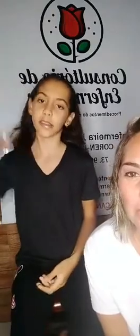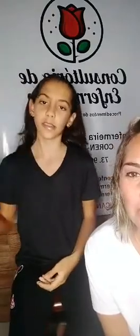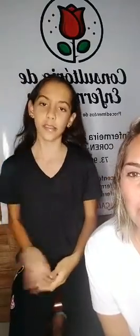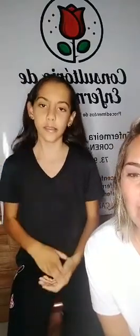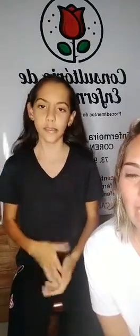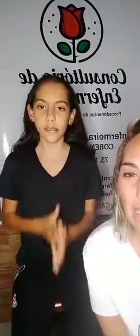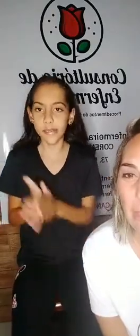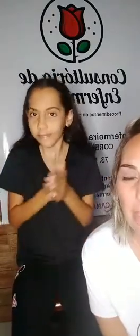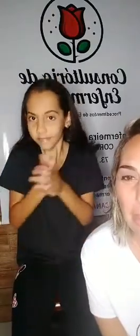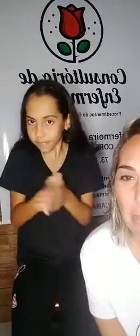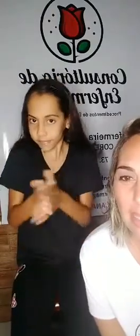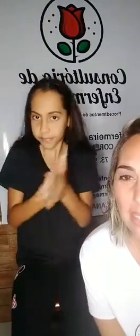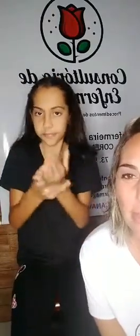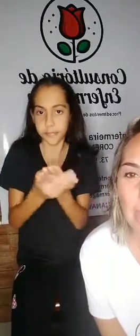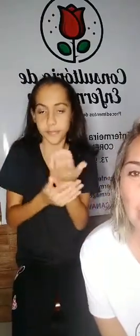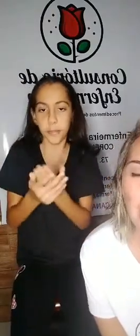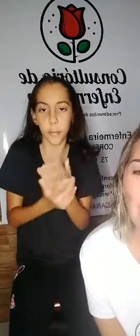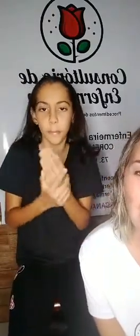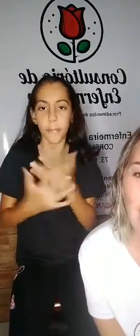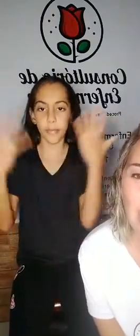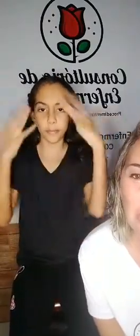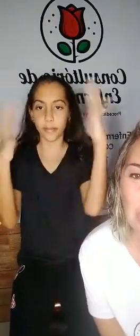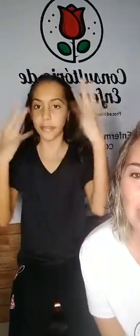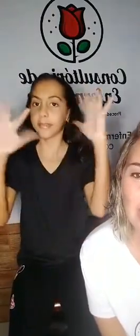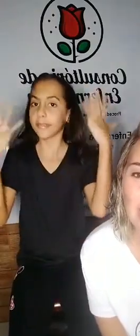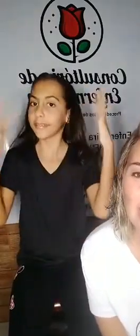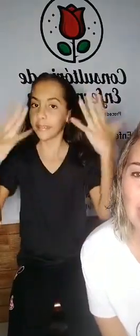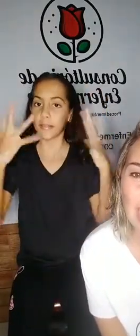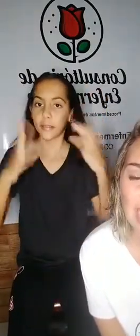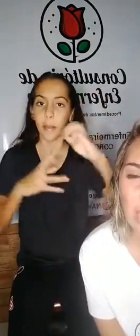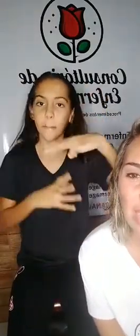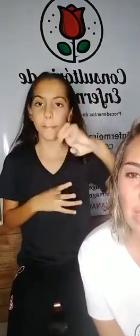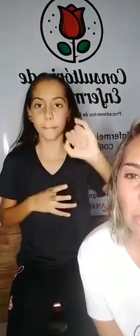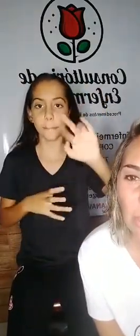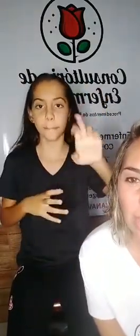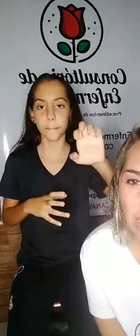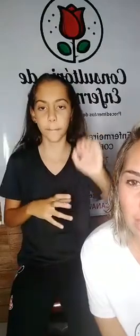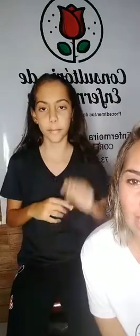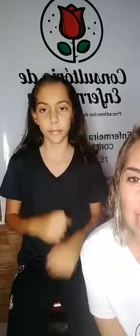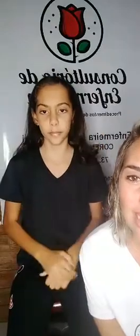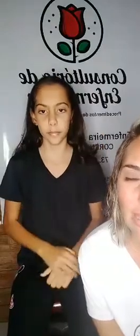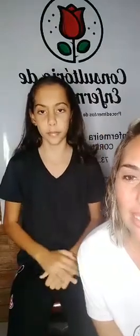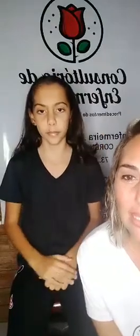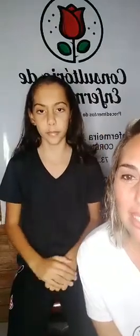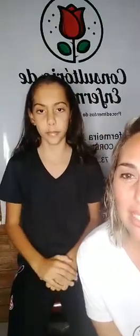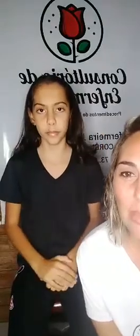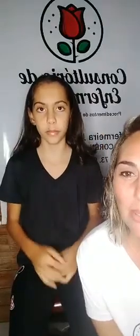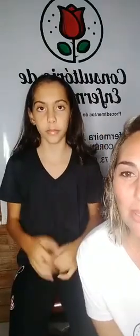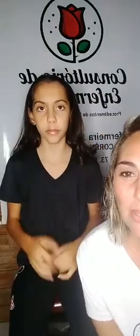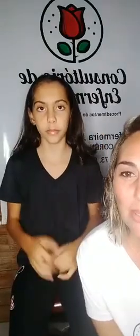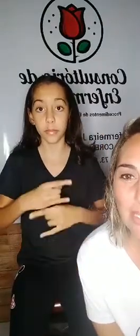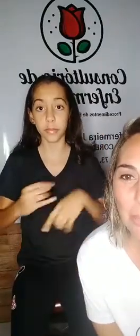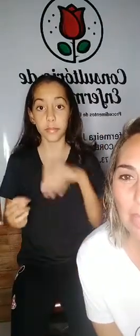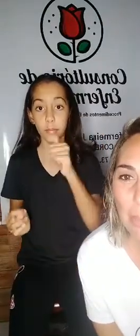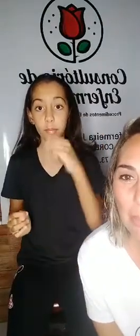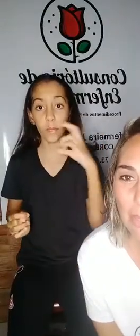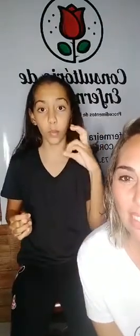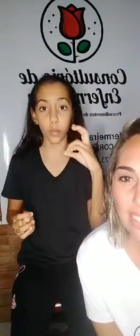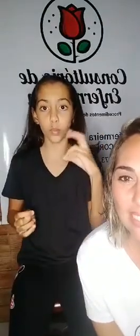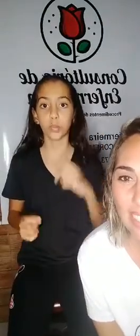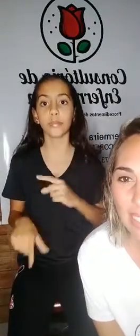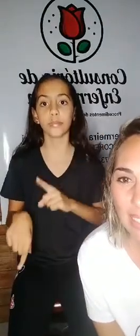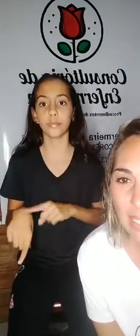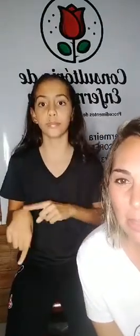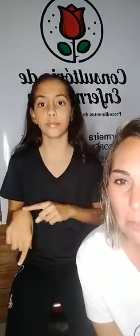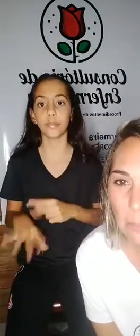forno. Parabéns, Meire, pela live. Eu saí um pouquinho antes, faltando 15 minutinhos para me